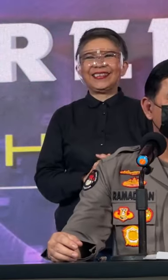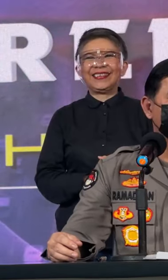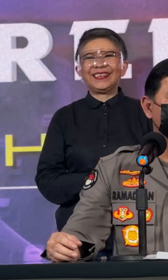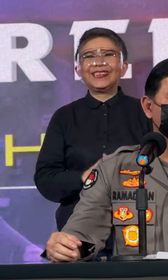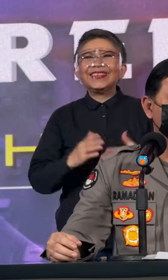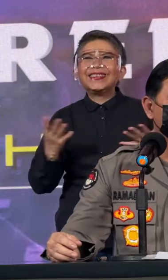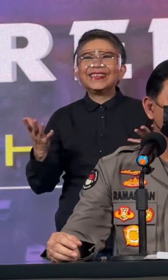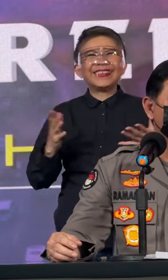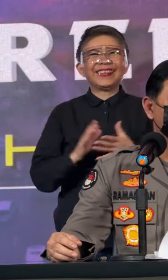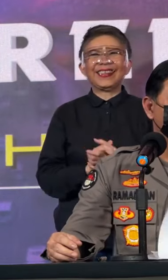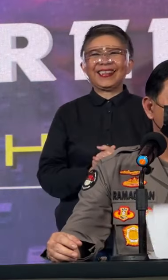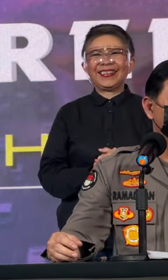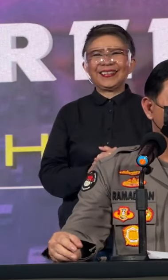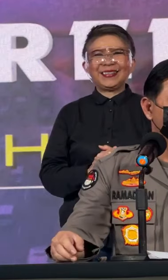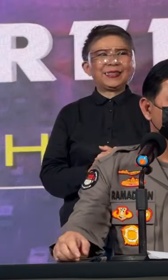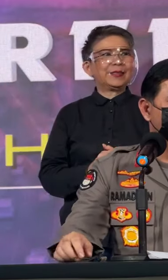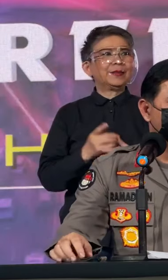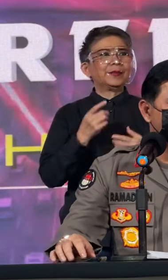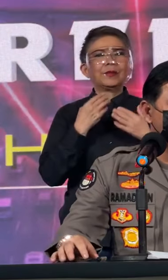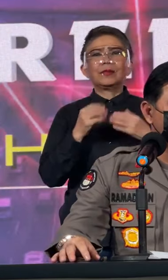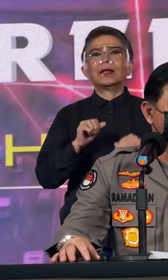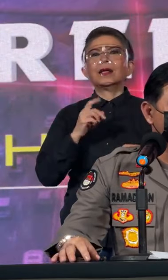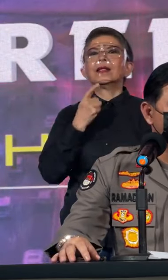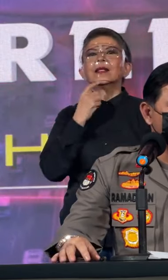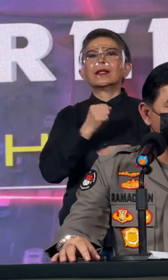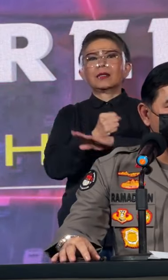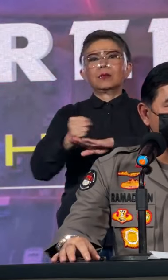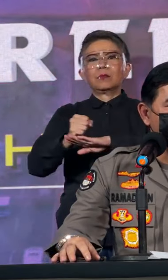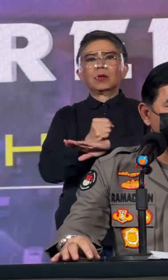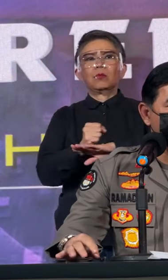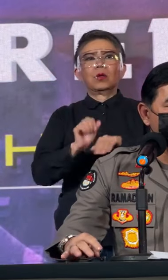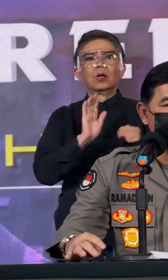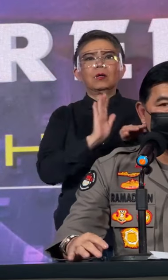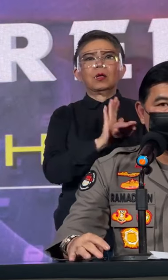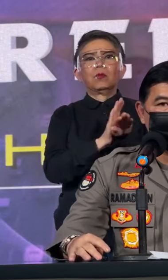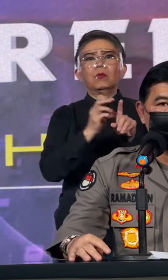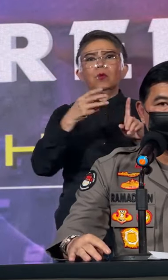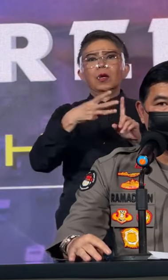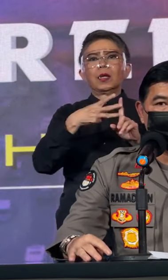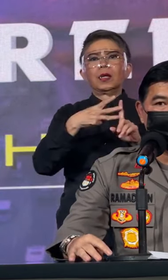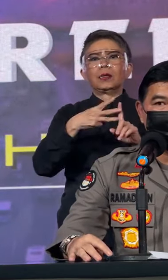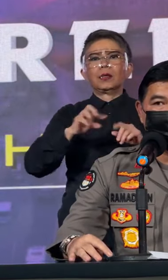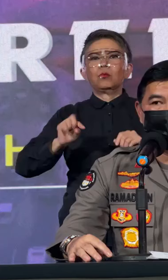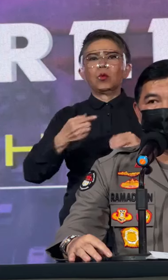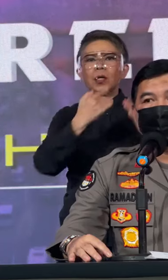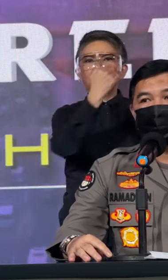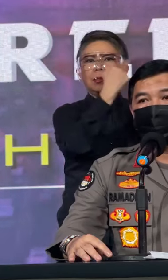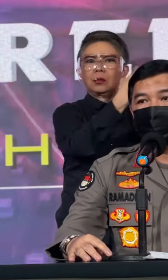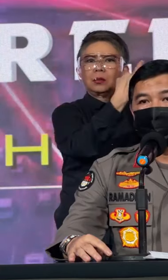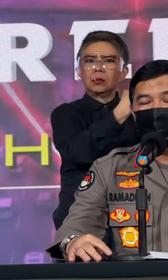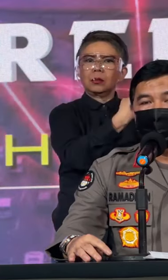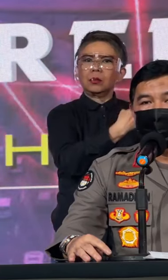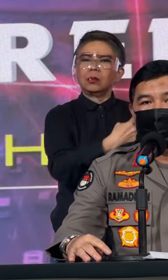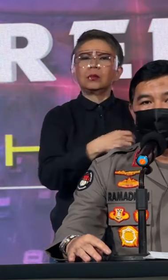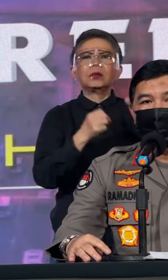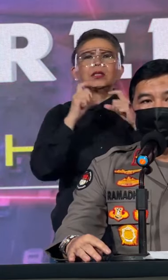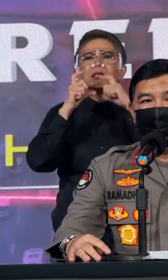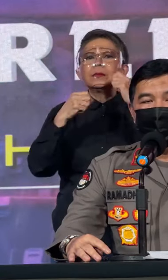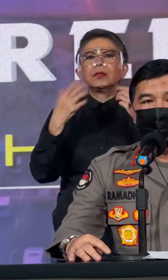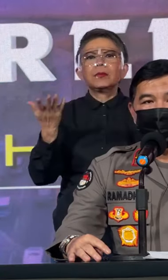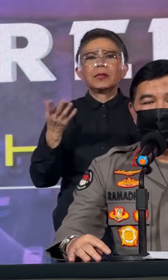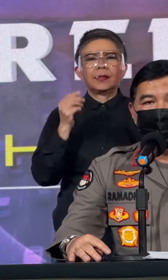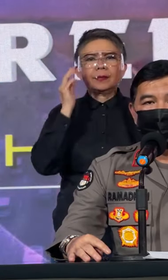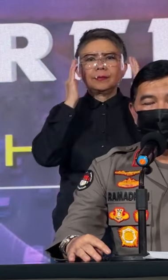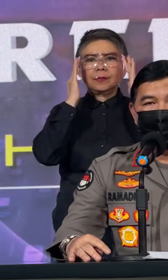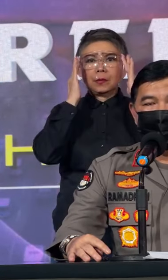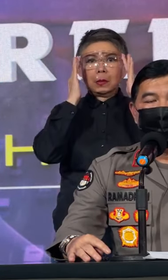Belum. Gimana? Mau tanya soal yang di Papua yang sorong itu Pak, kejadian awalnya kronologi pastinya seperti apa sih Pak? Terus